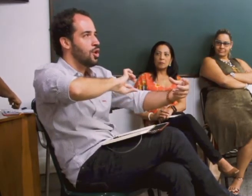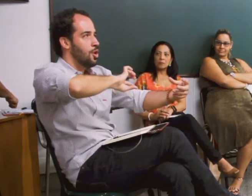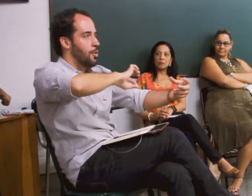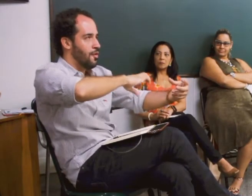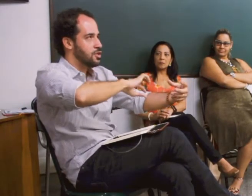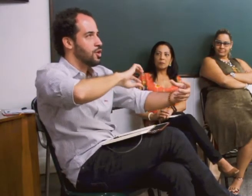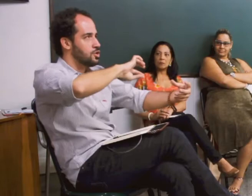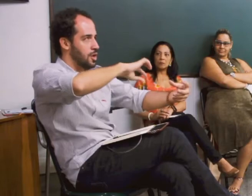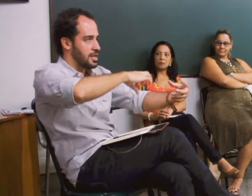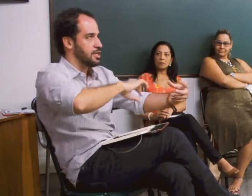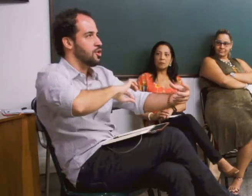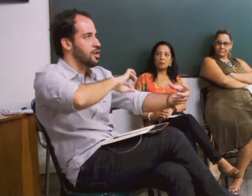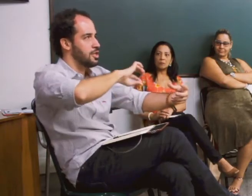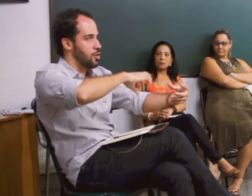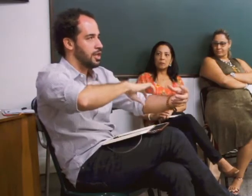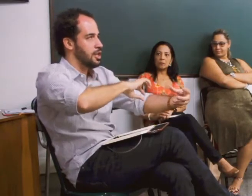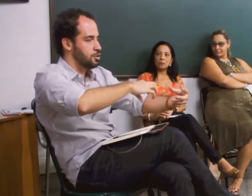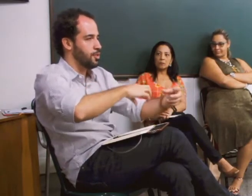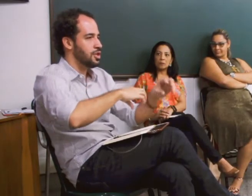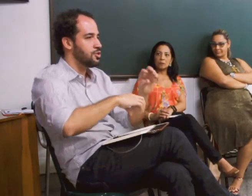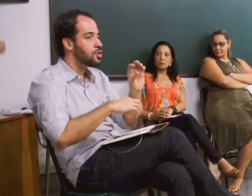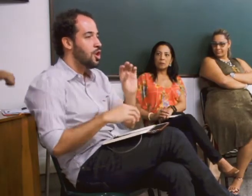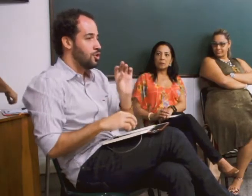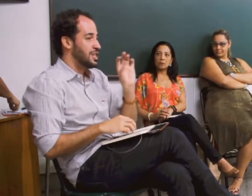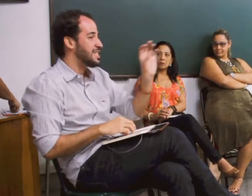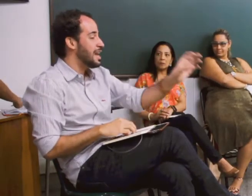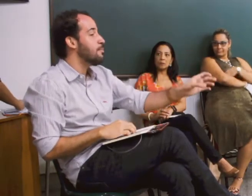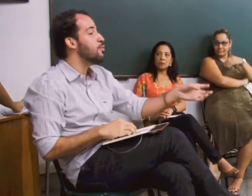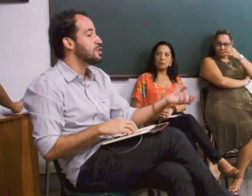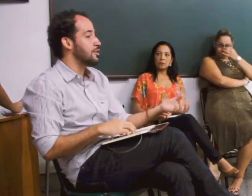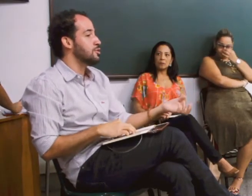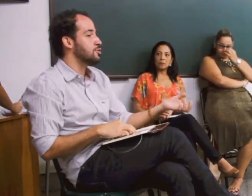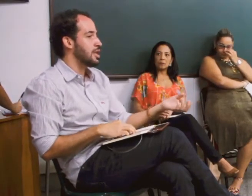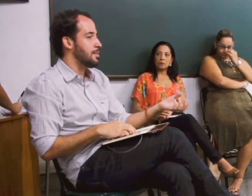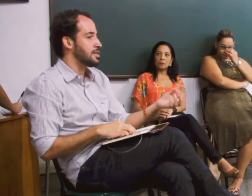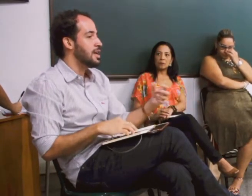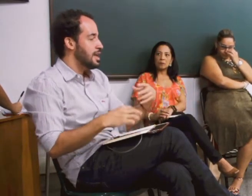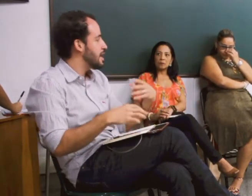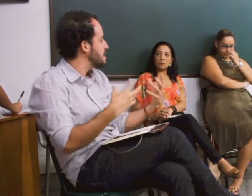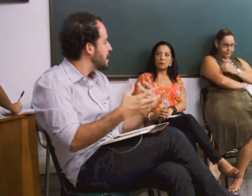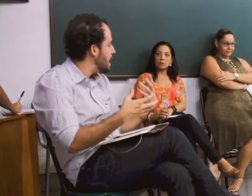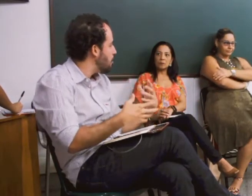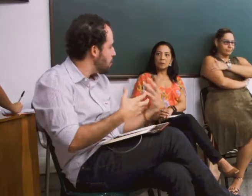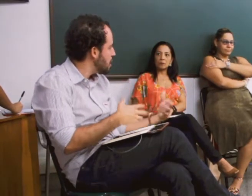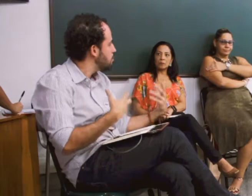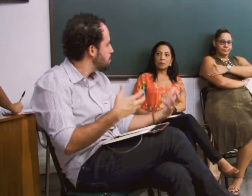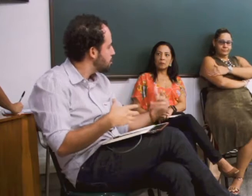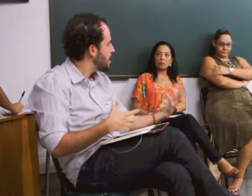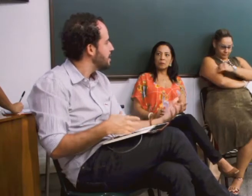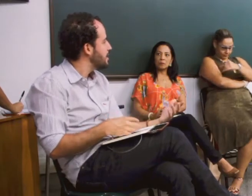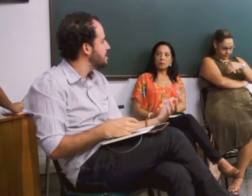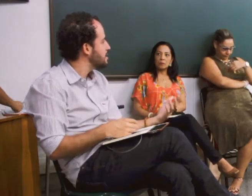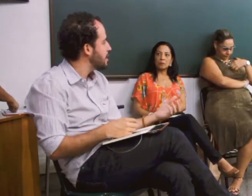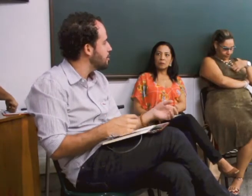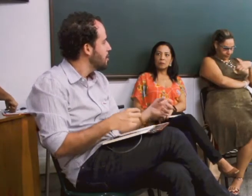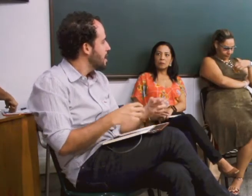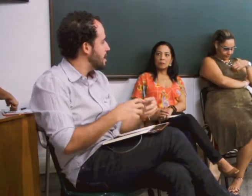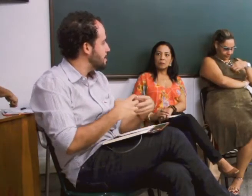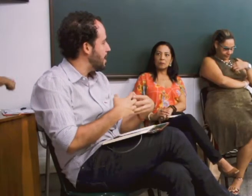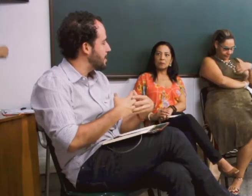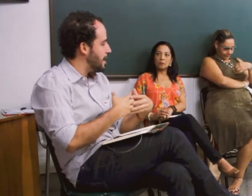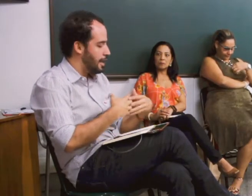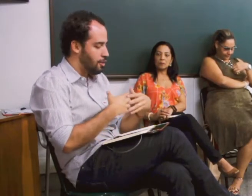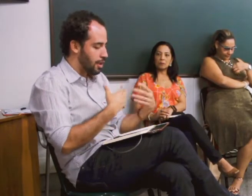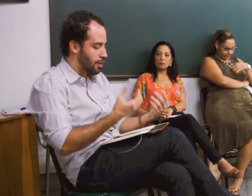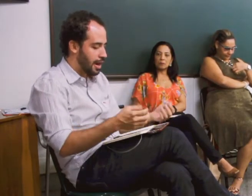unos profesores, organizaciones, colectivos, procesos, los que están impulsando esos temas, y que sería bonito, importante, necesario que